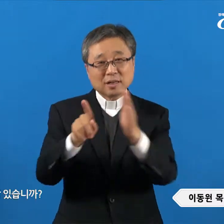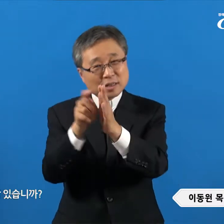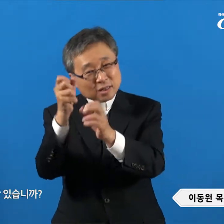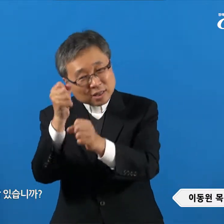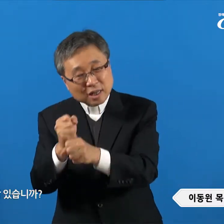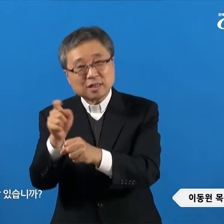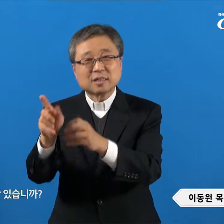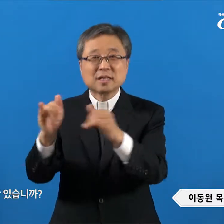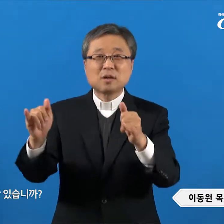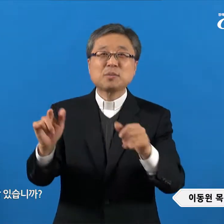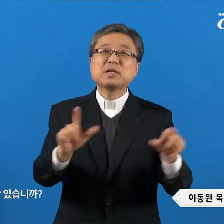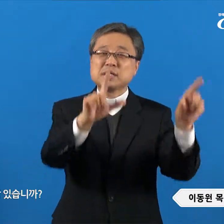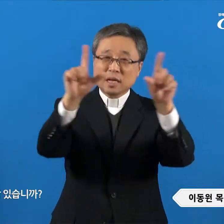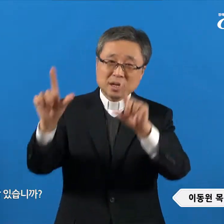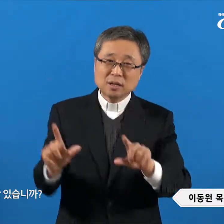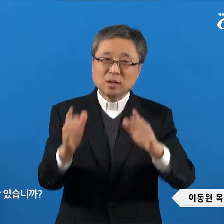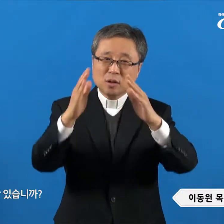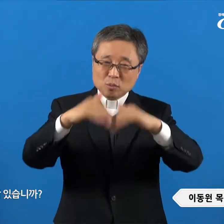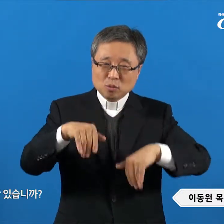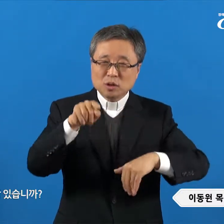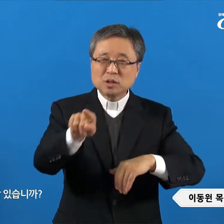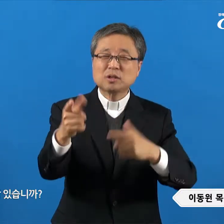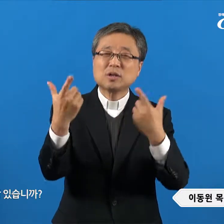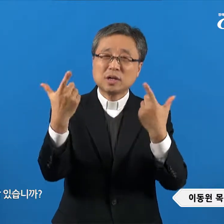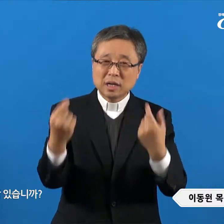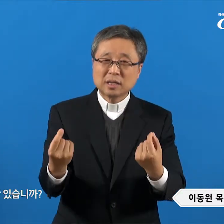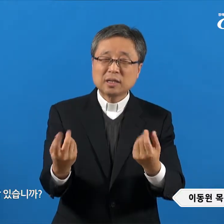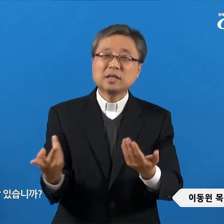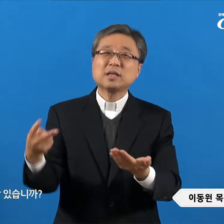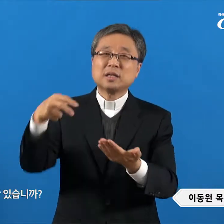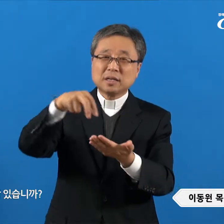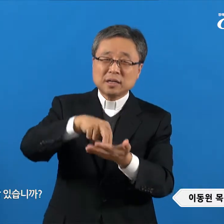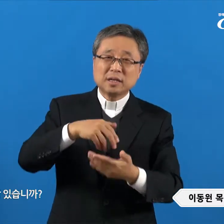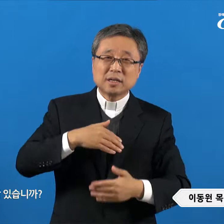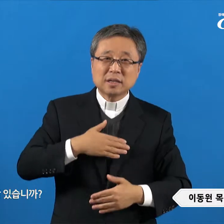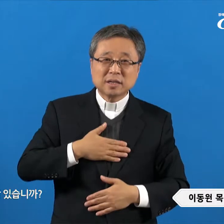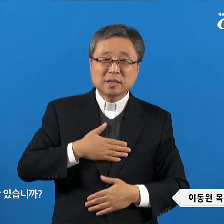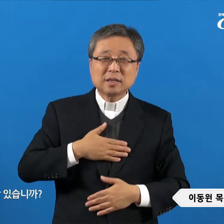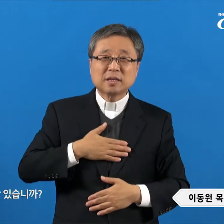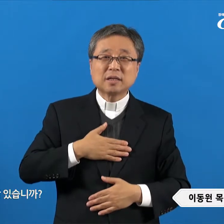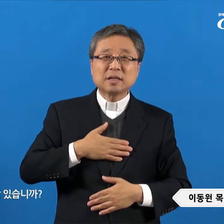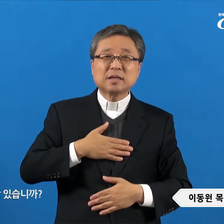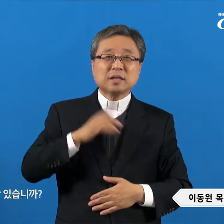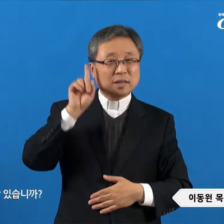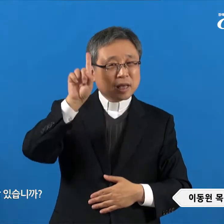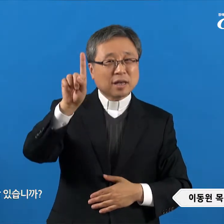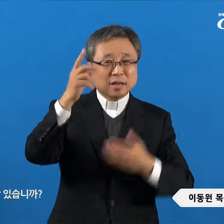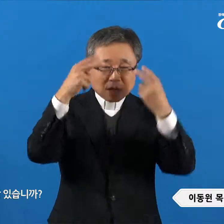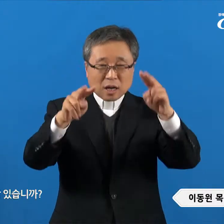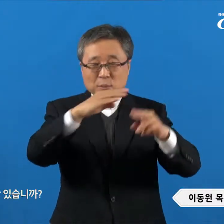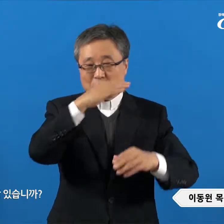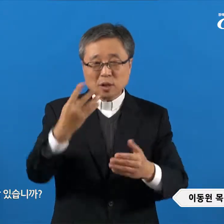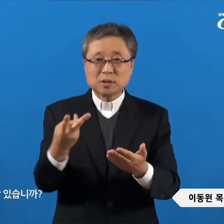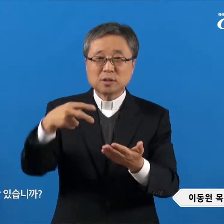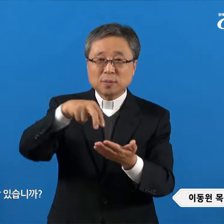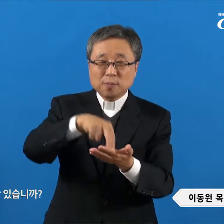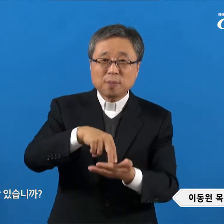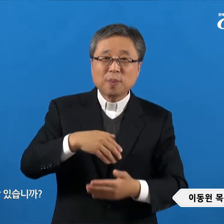삶이 무너질 것 같아 일어나 내일을 향해 바로 섭니다. 속은 일이